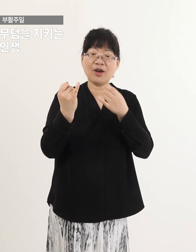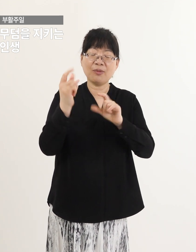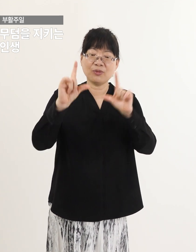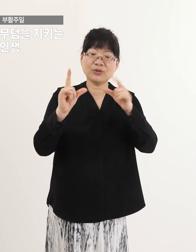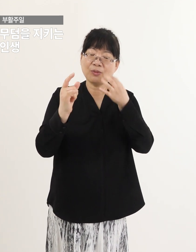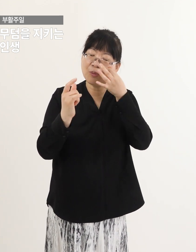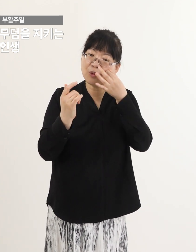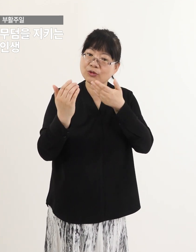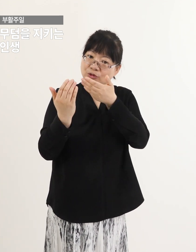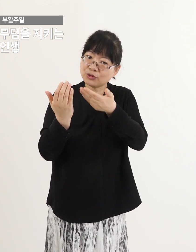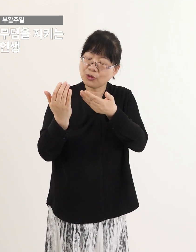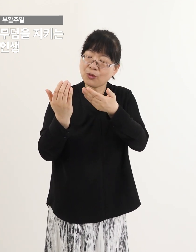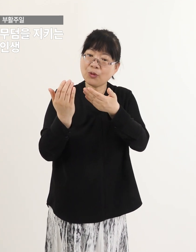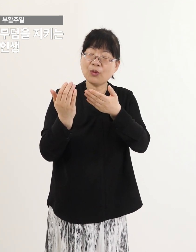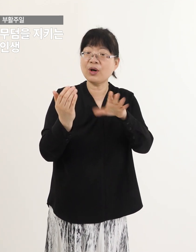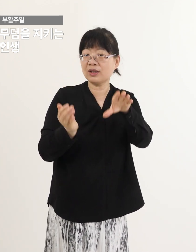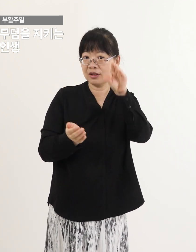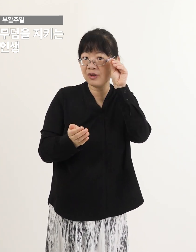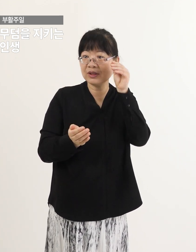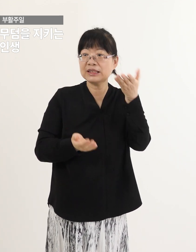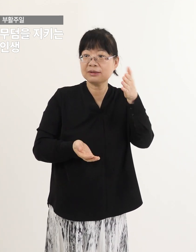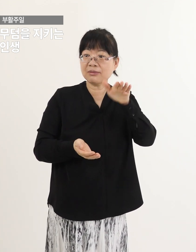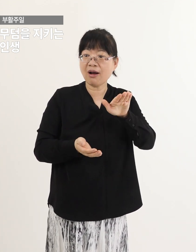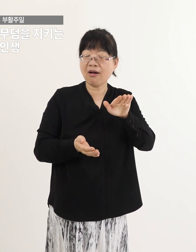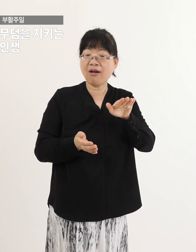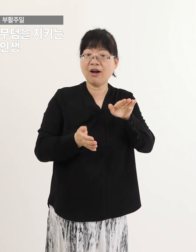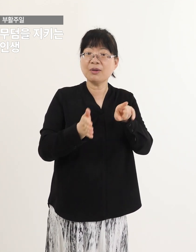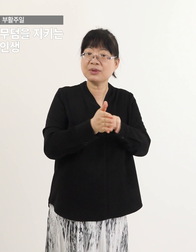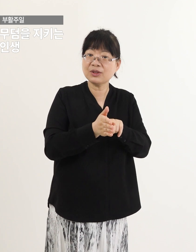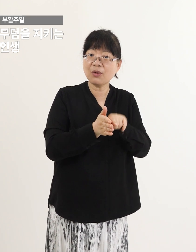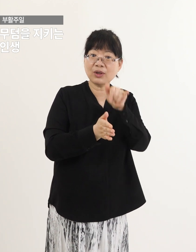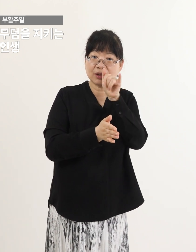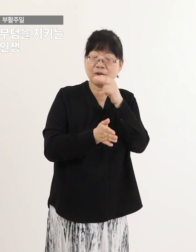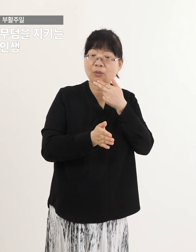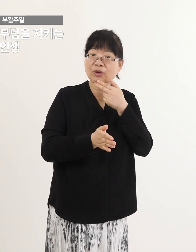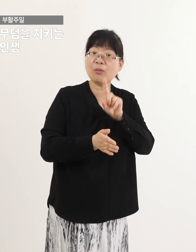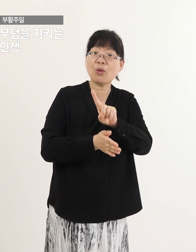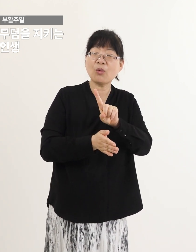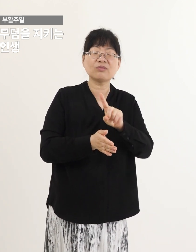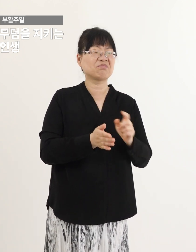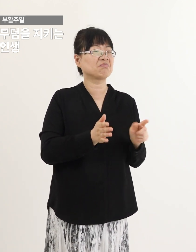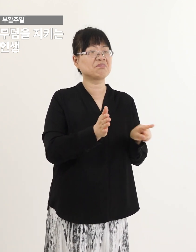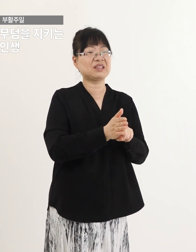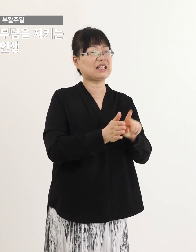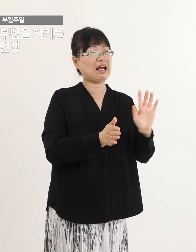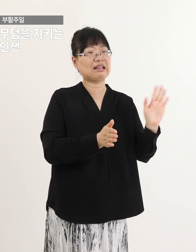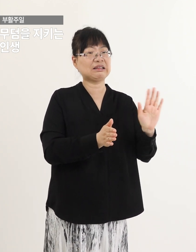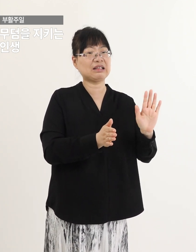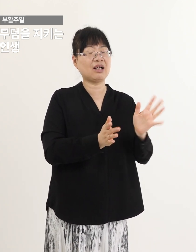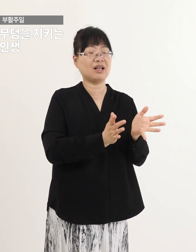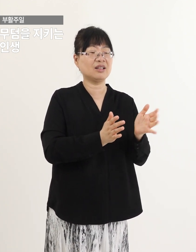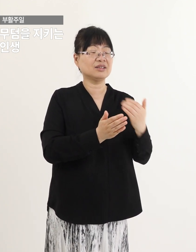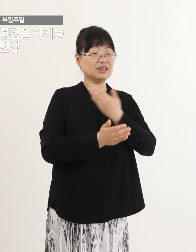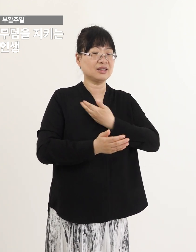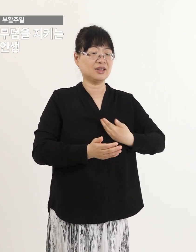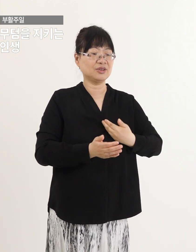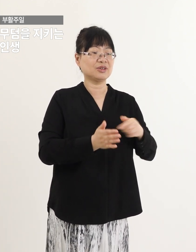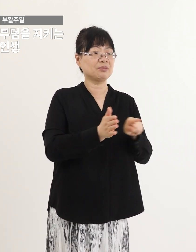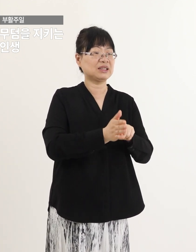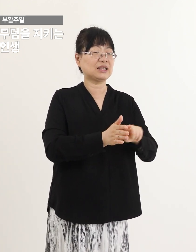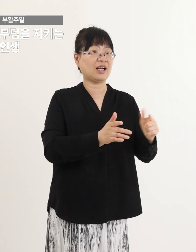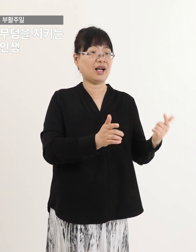듣고도 믿었다 안 믿었다? 안 믿은 사람들이 누구예요? 제자들이에요. 제자들은